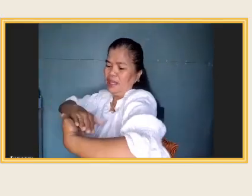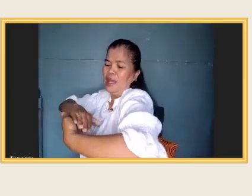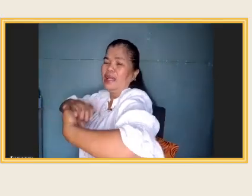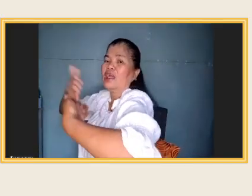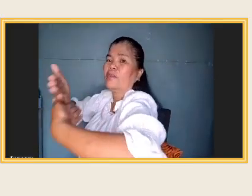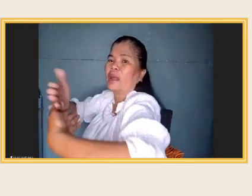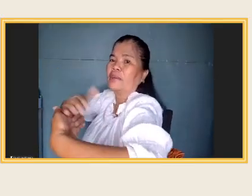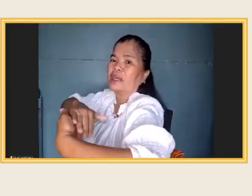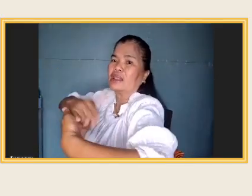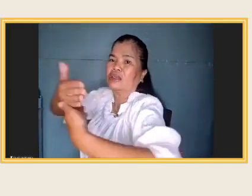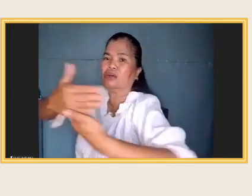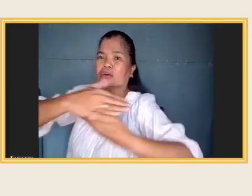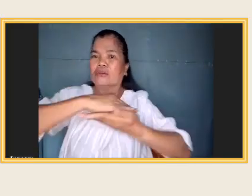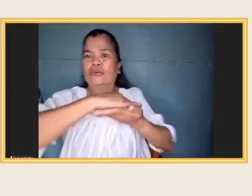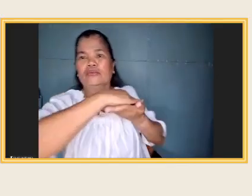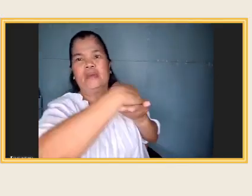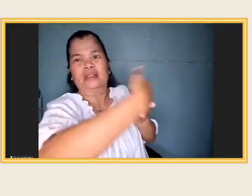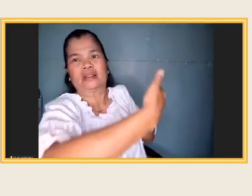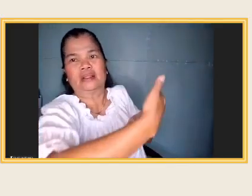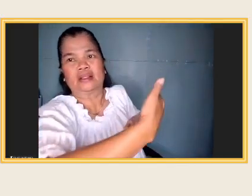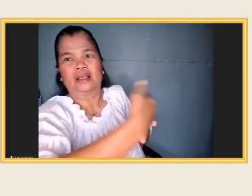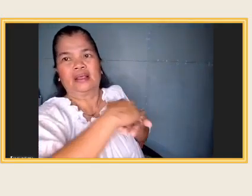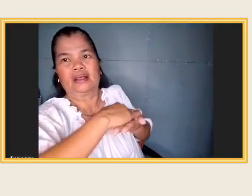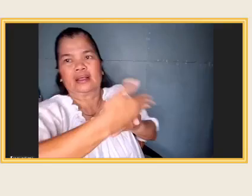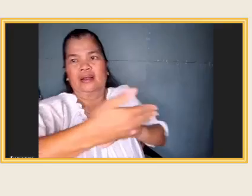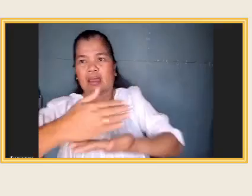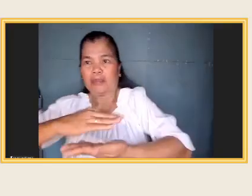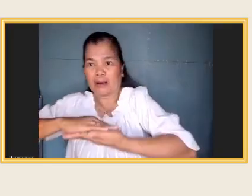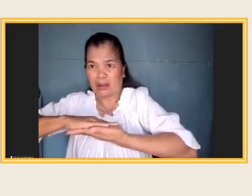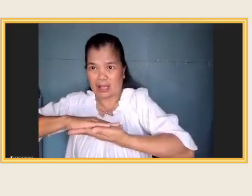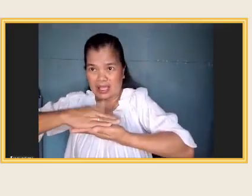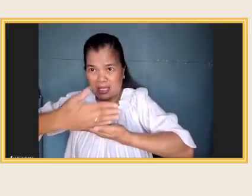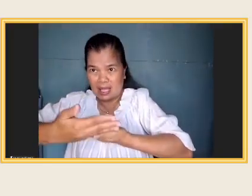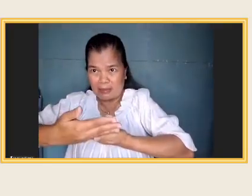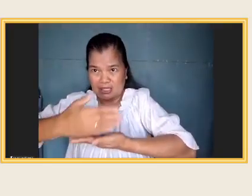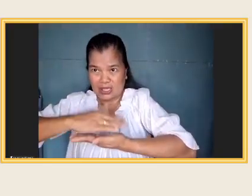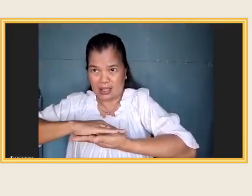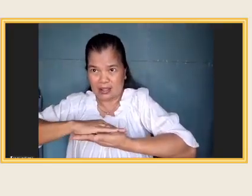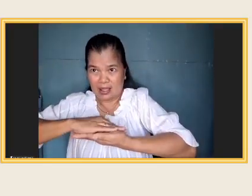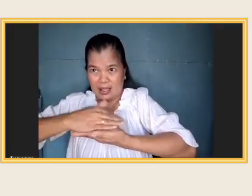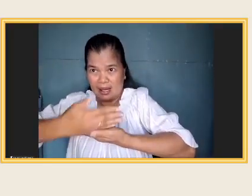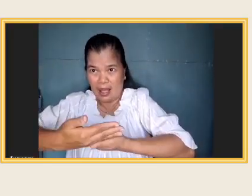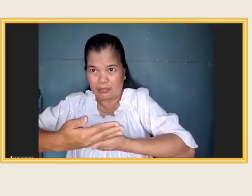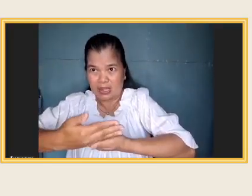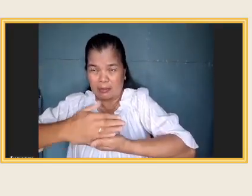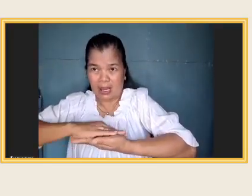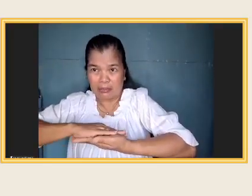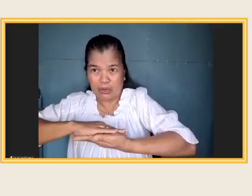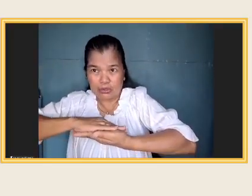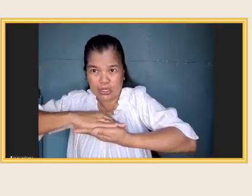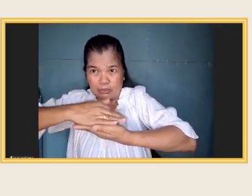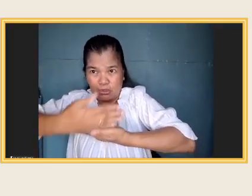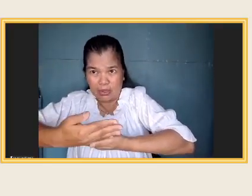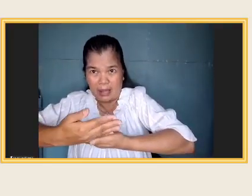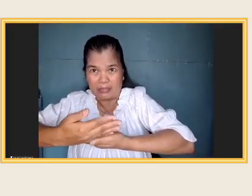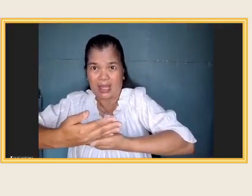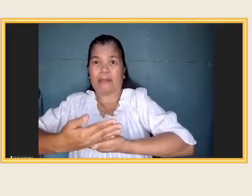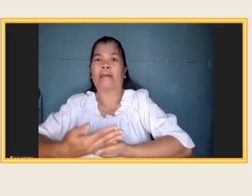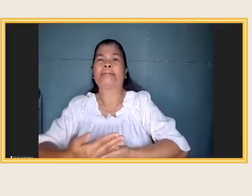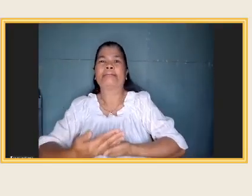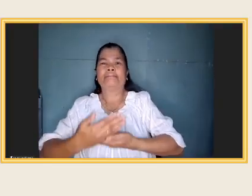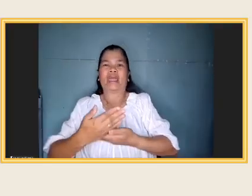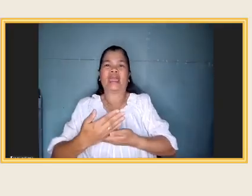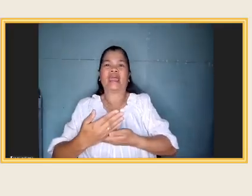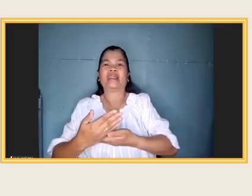laptop. Ginaganyan ko para makita nyo yung movement. Okay, pero ganyan dapat siya. Laptop. Parang binuksan mo yung